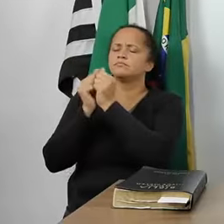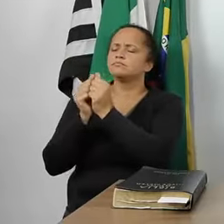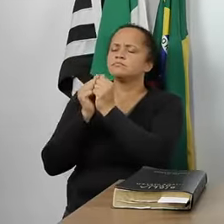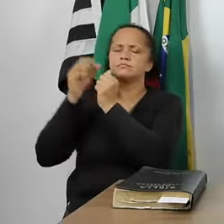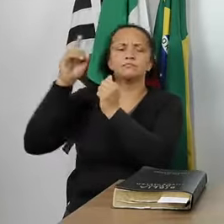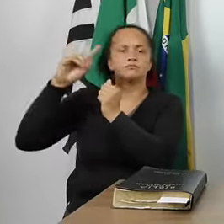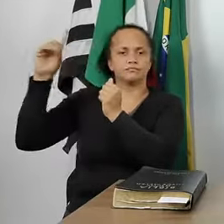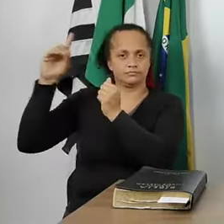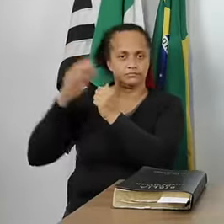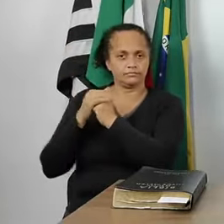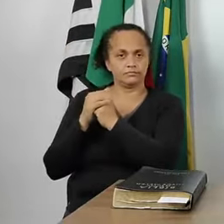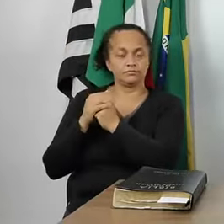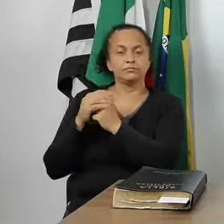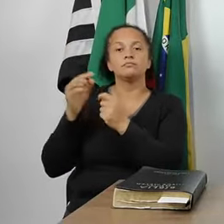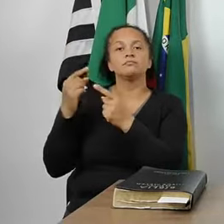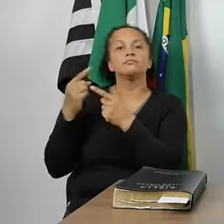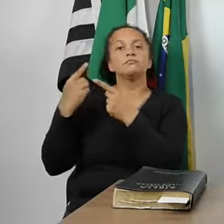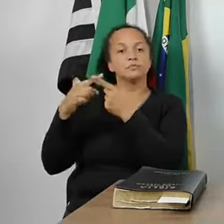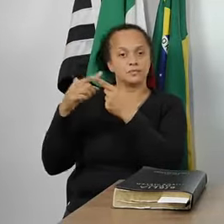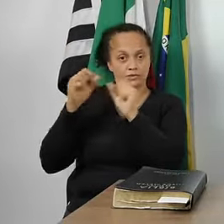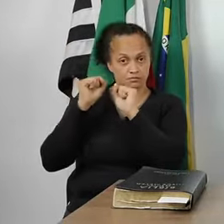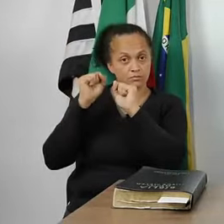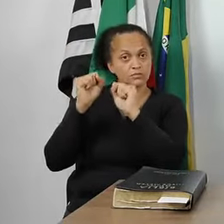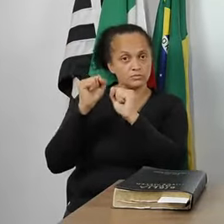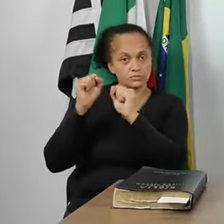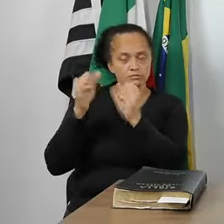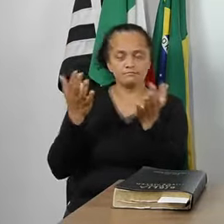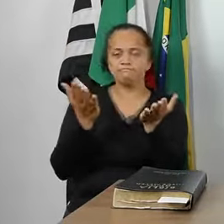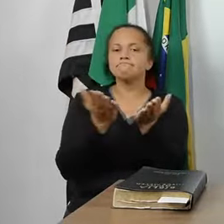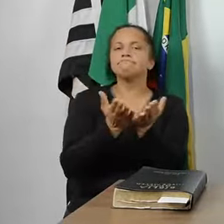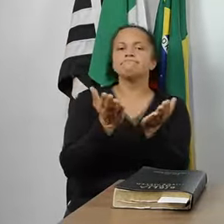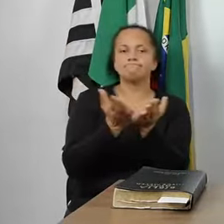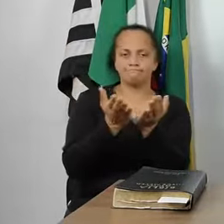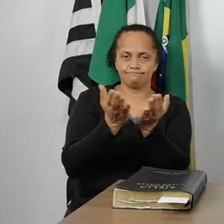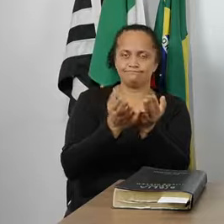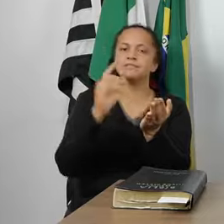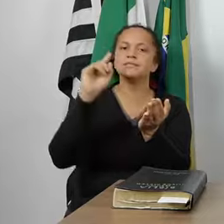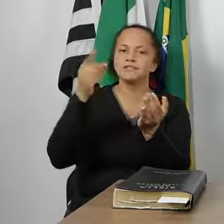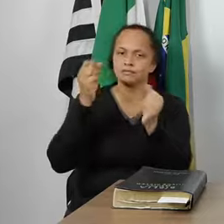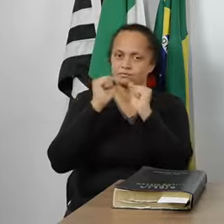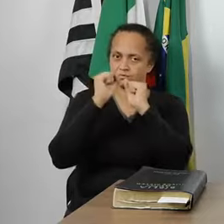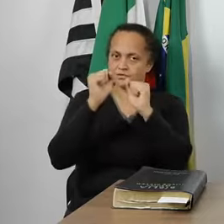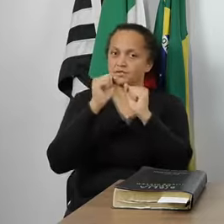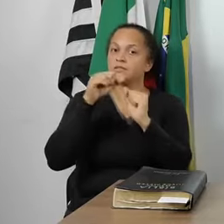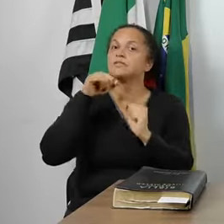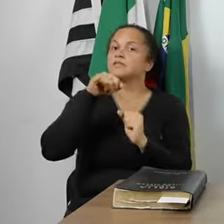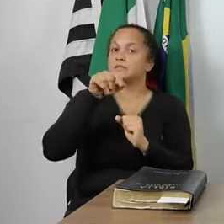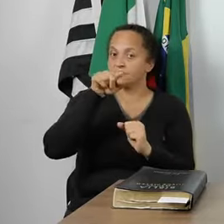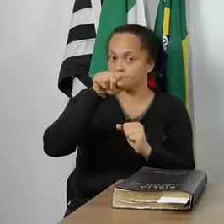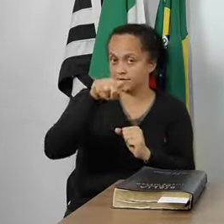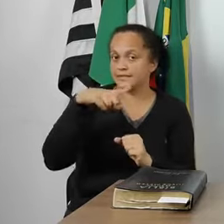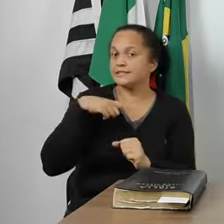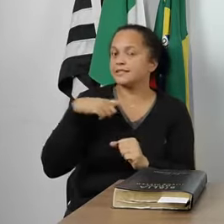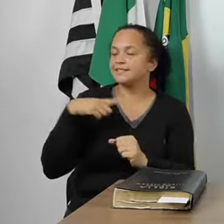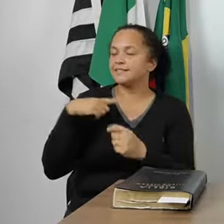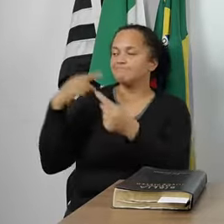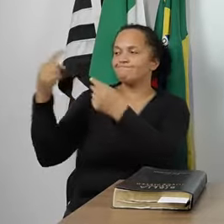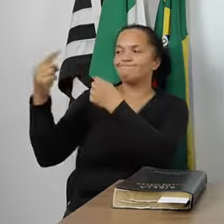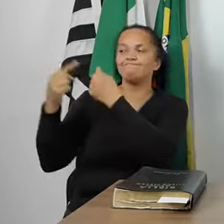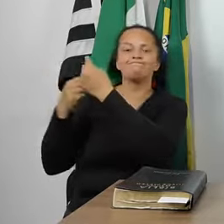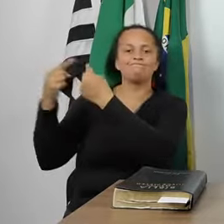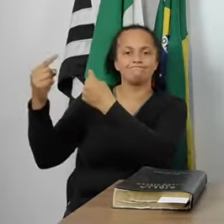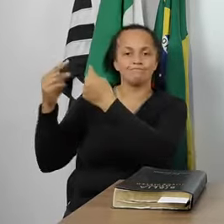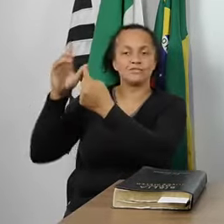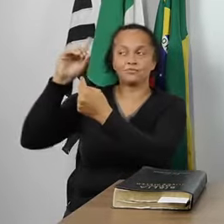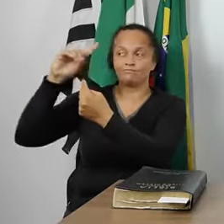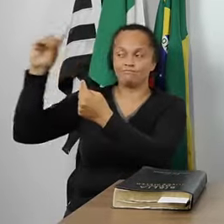Cristianismo só é possível se a gente de fato tiver um relacionamento com o Espírito de Deus e com a sua palavra, as